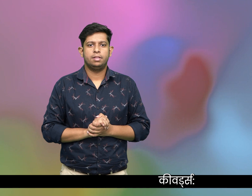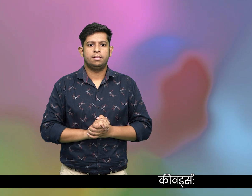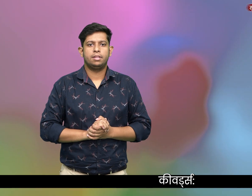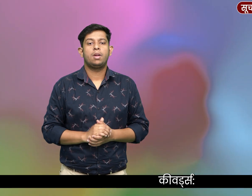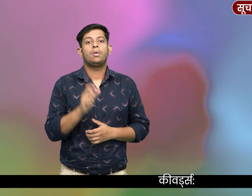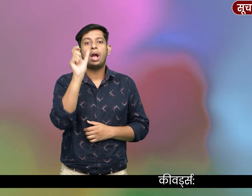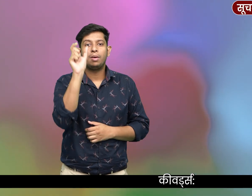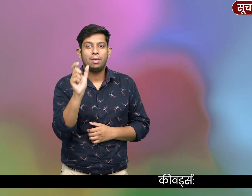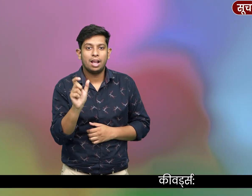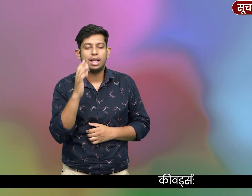कीवर्ड्स: